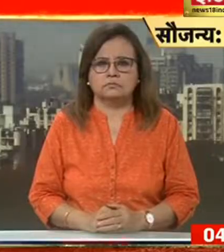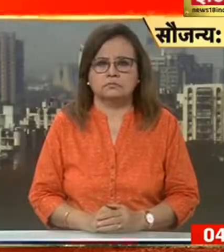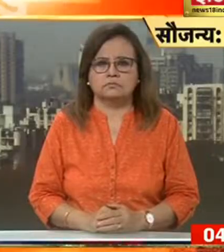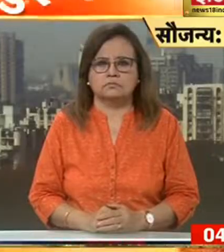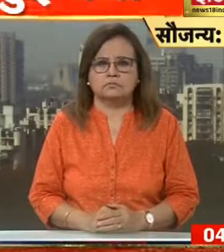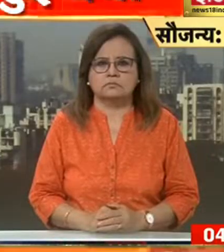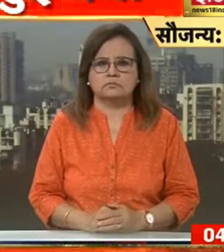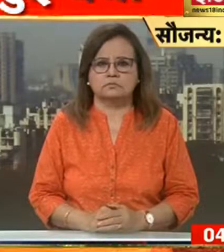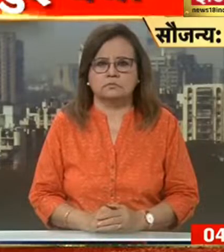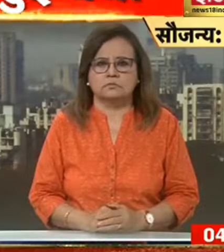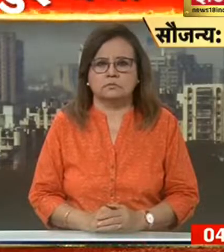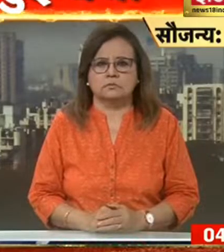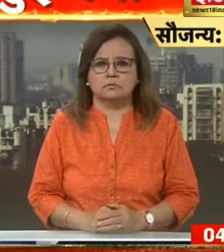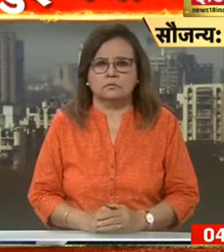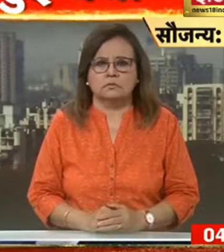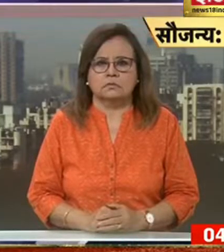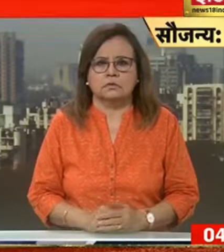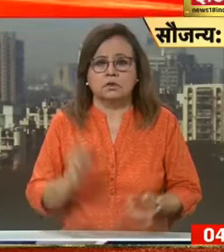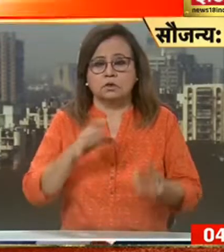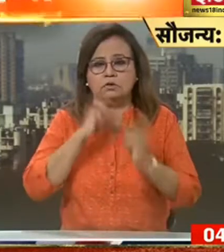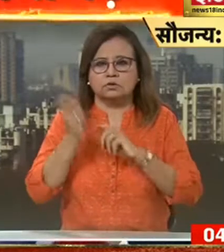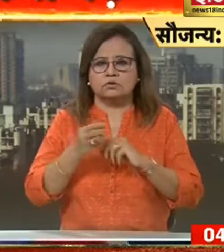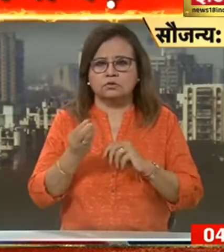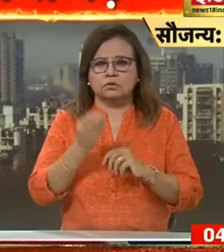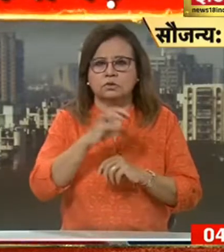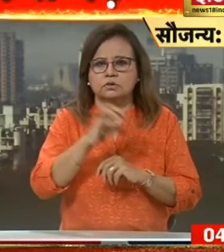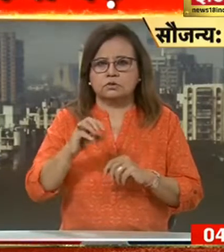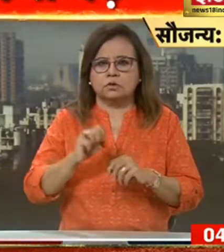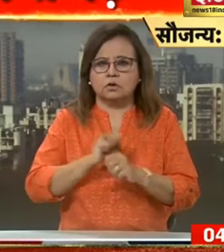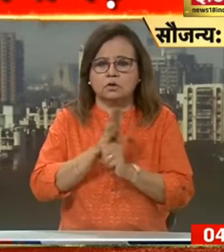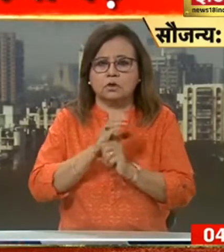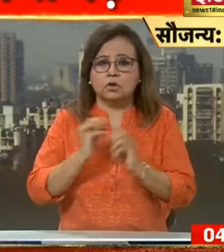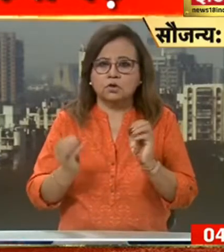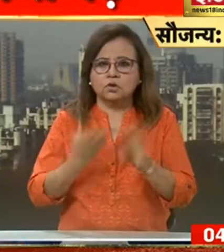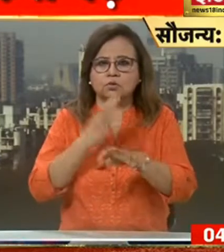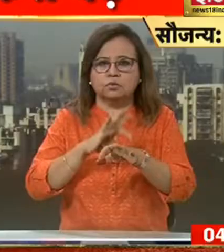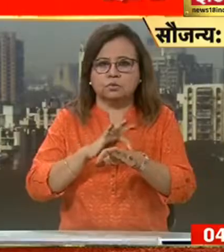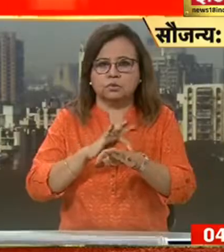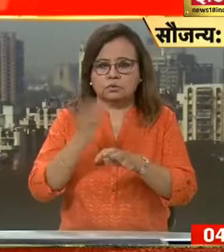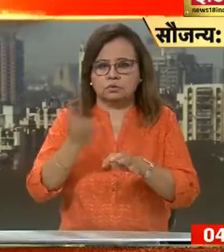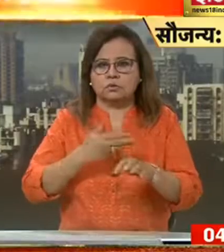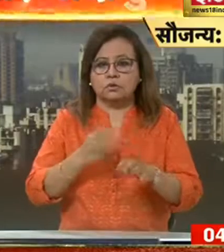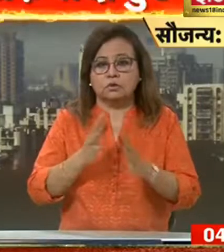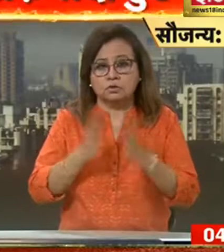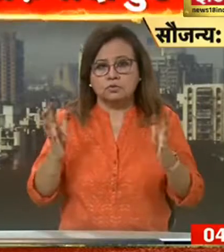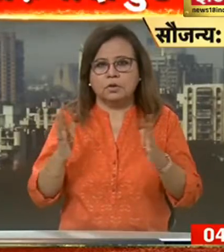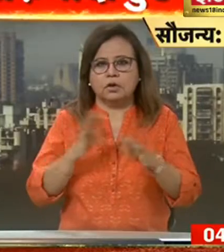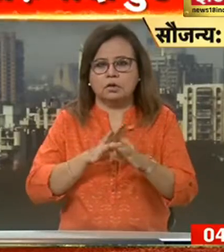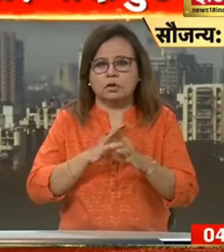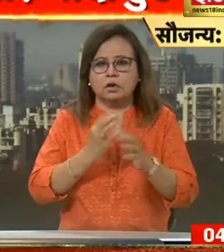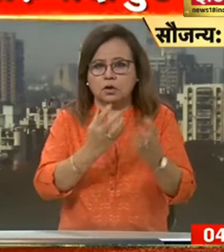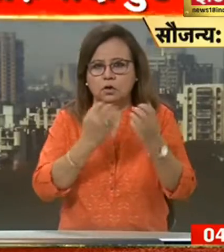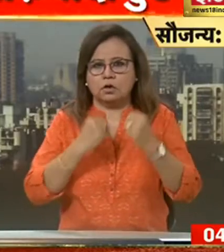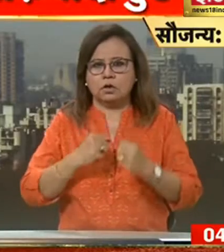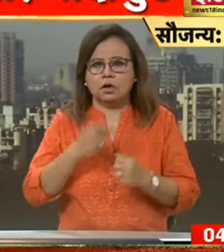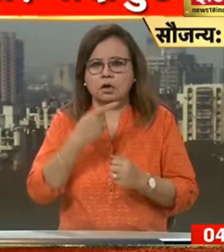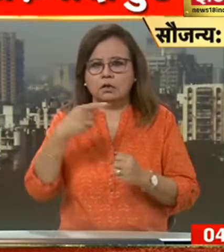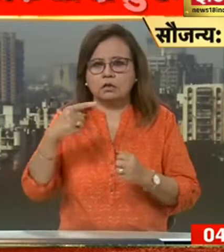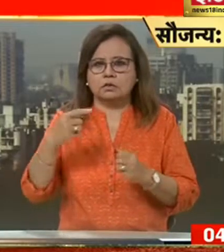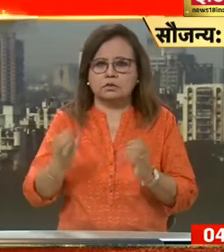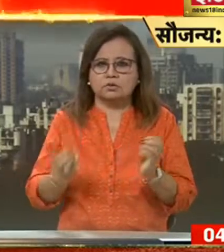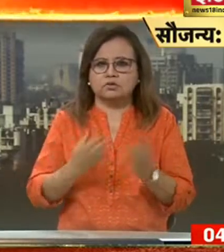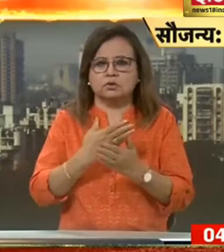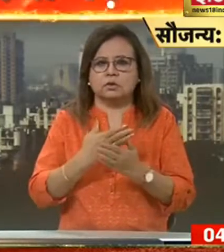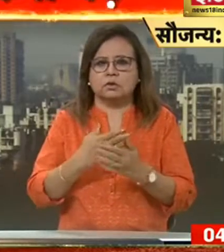हुआ है ये दुनिया के कुछ देशों में कोरोना के नए वैरियंट पाए जाने से फिर महामारी के लौटने का खतरा